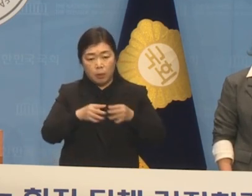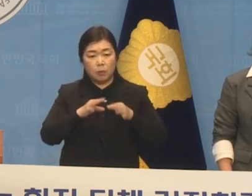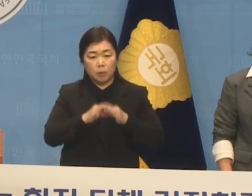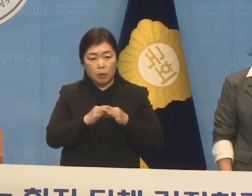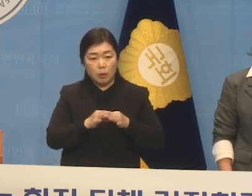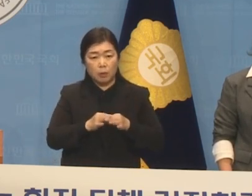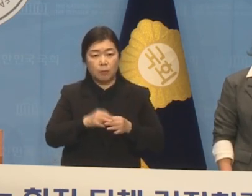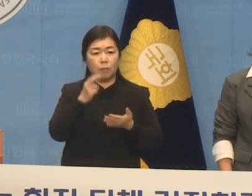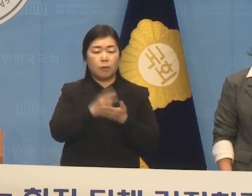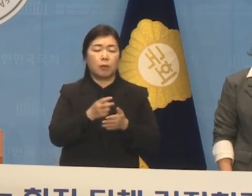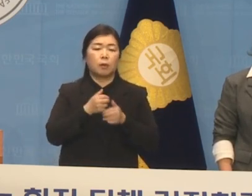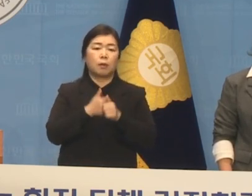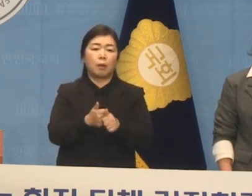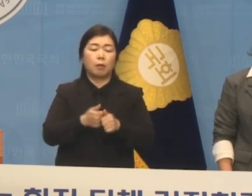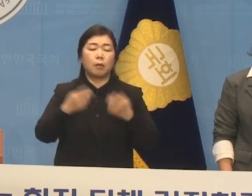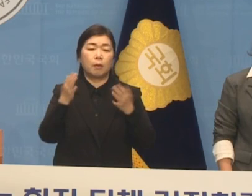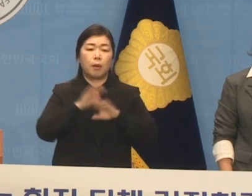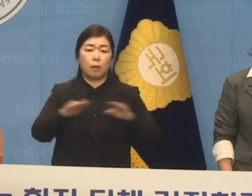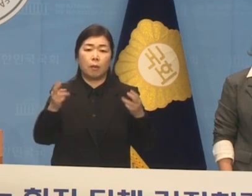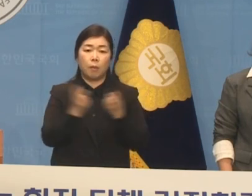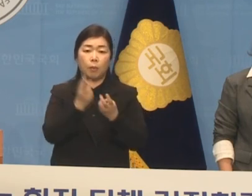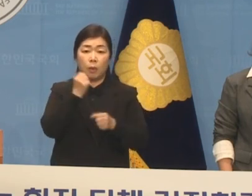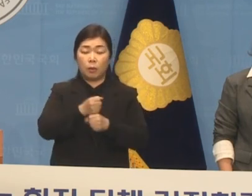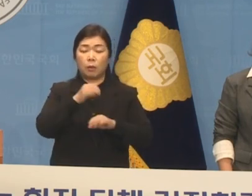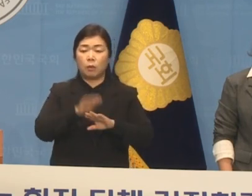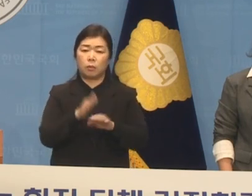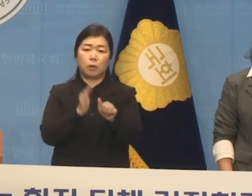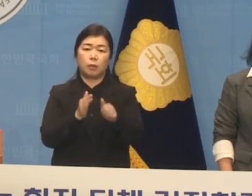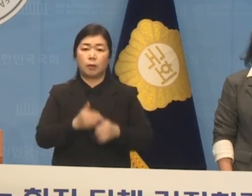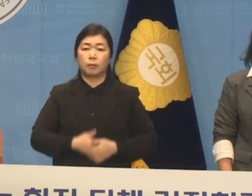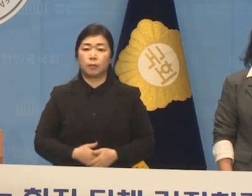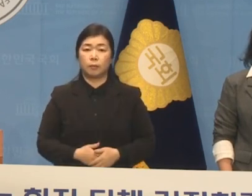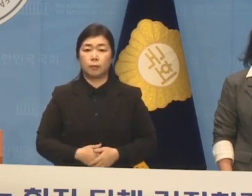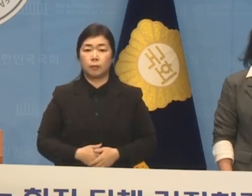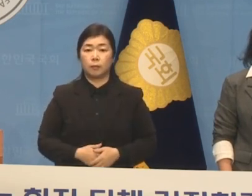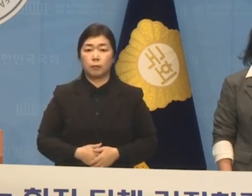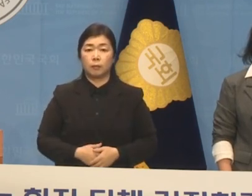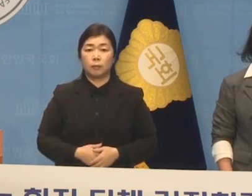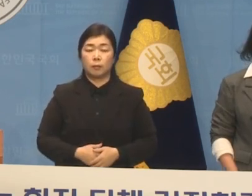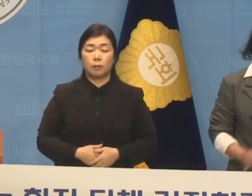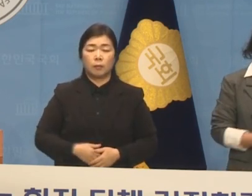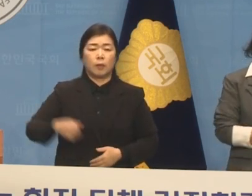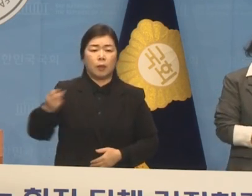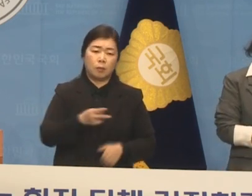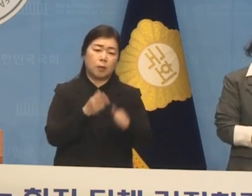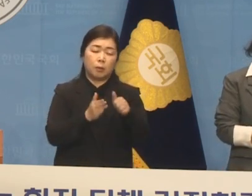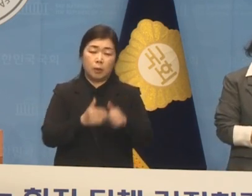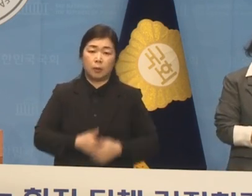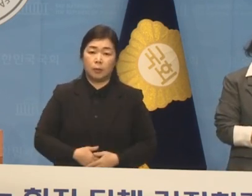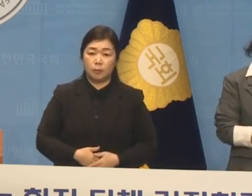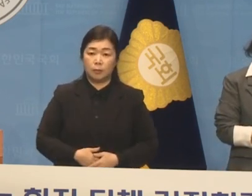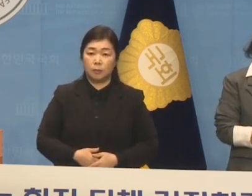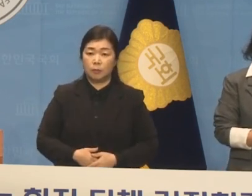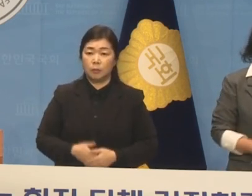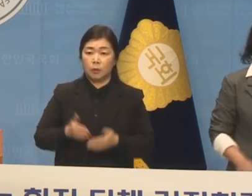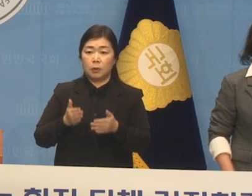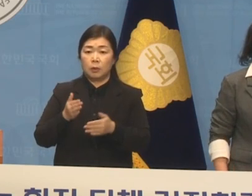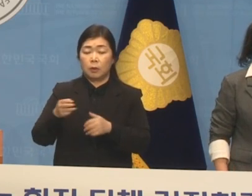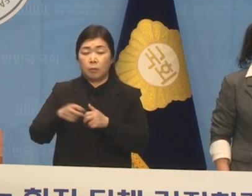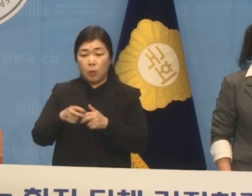방안을 마련해야 합니다. 다시 한번 요청합니다. 전공의 여러분, 시민들의